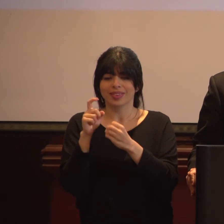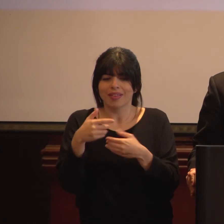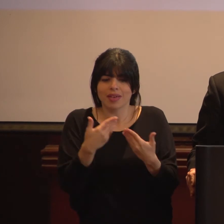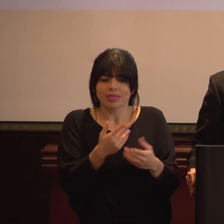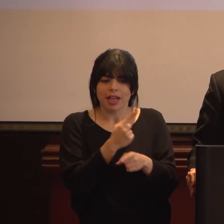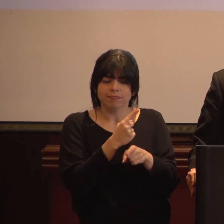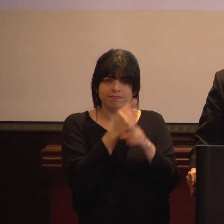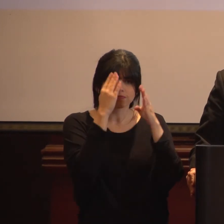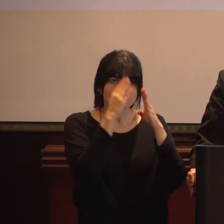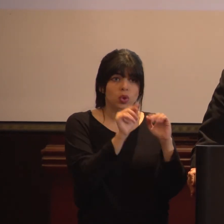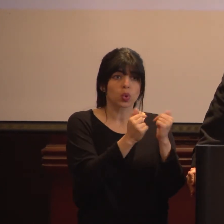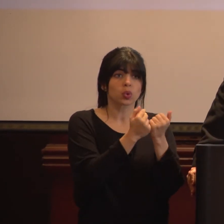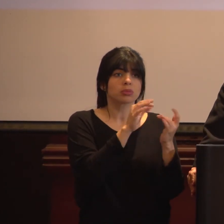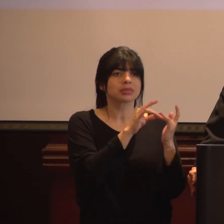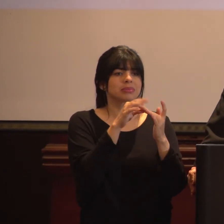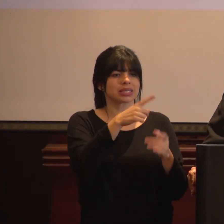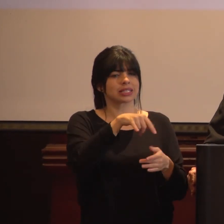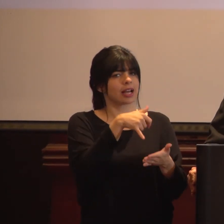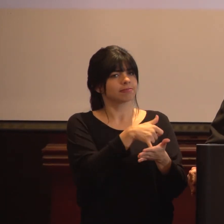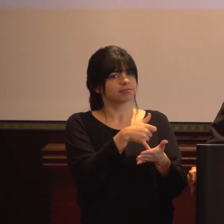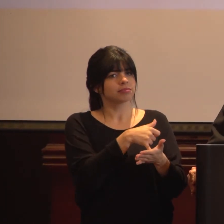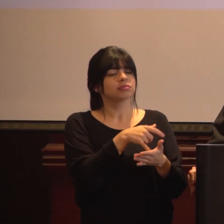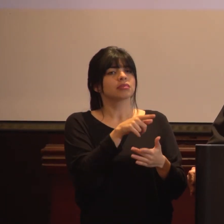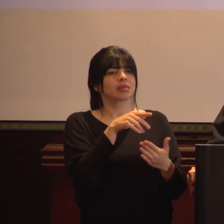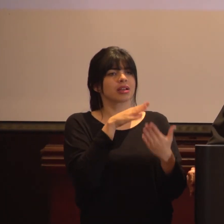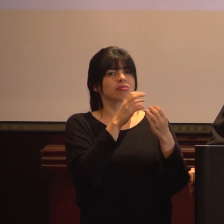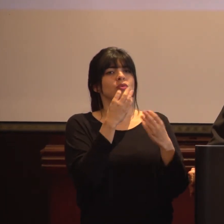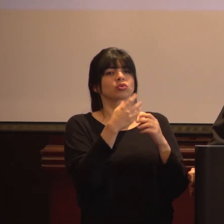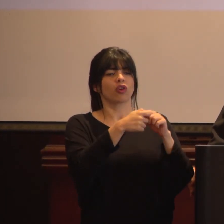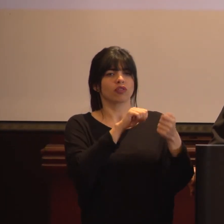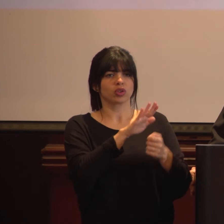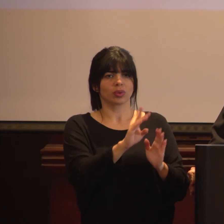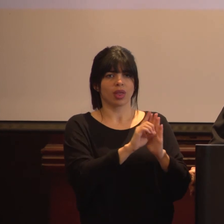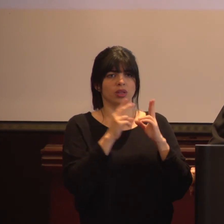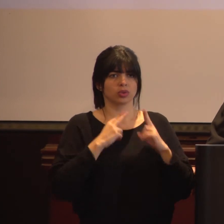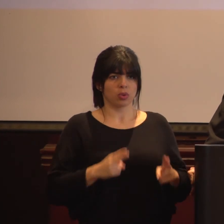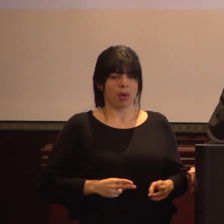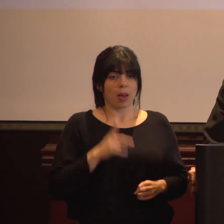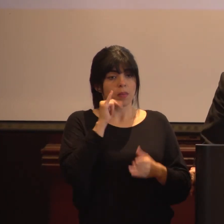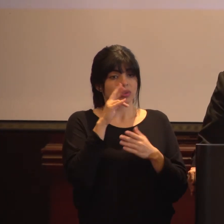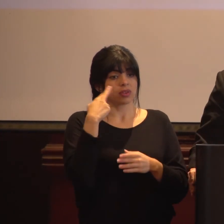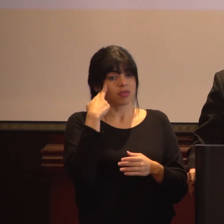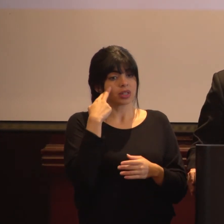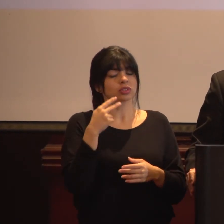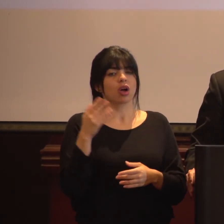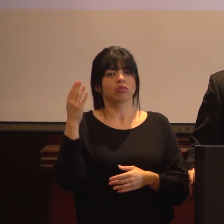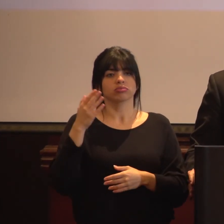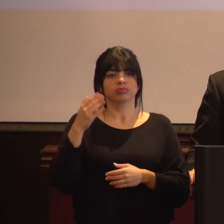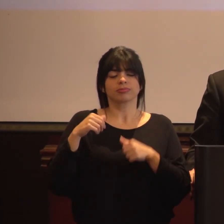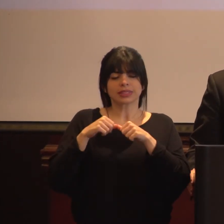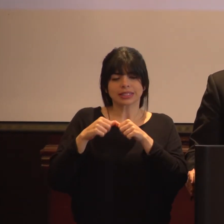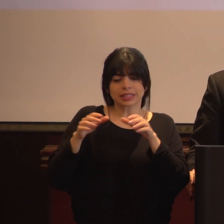adecuada atención a un grupo especialmente vulnerable expuestos a violaciones de sus derechos humanos la relatoría ha venido